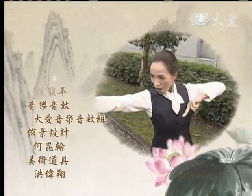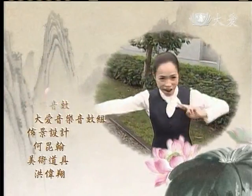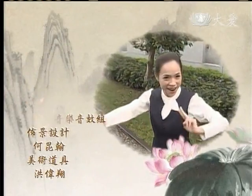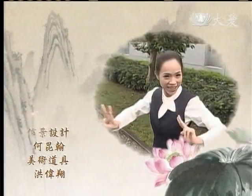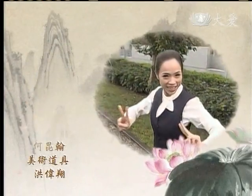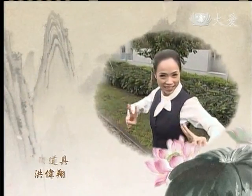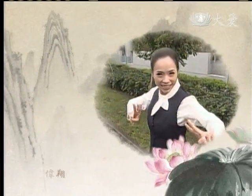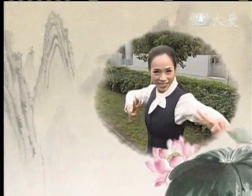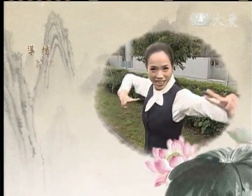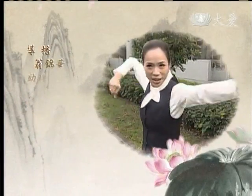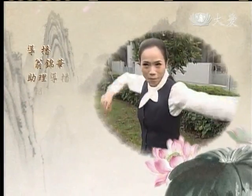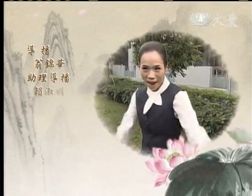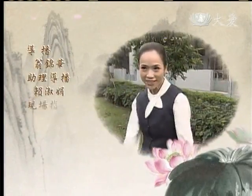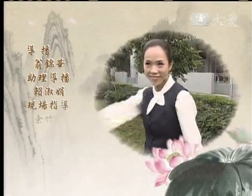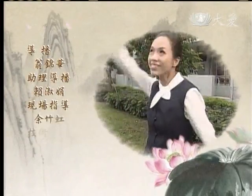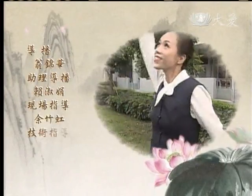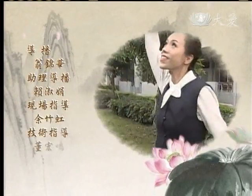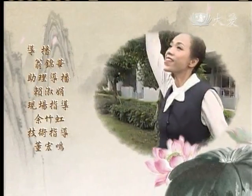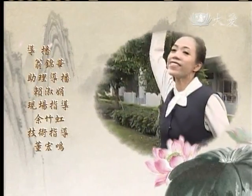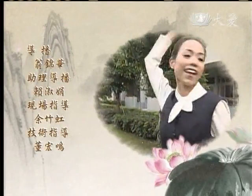我因喜满起